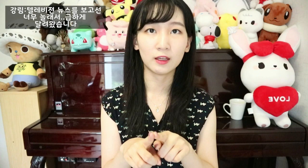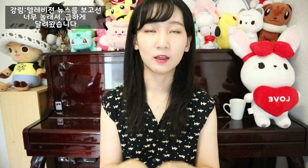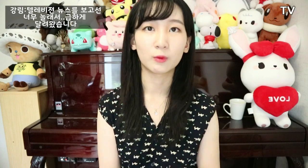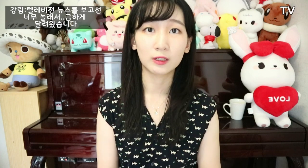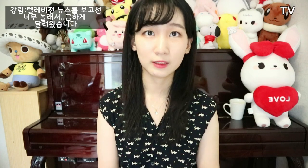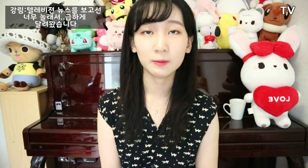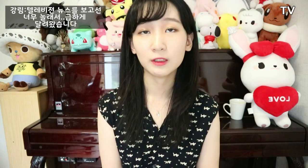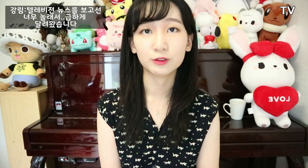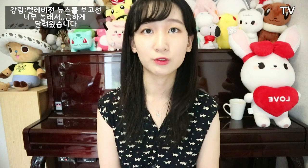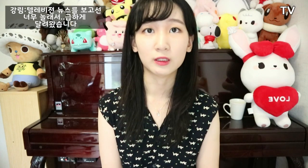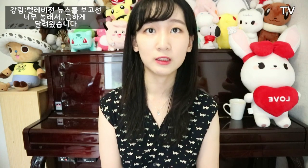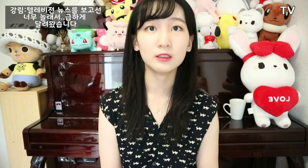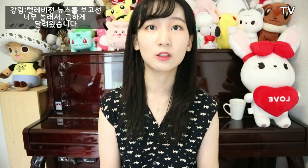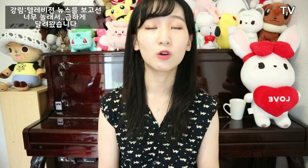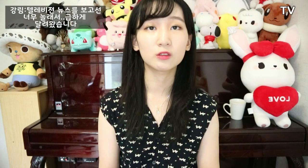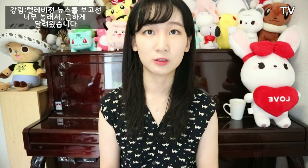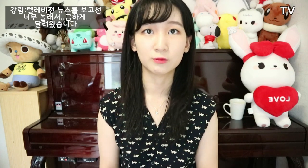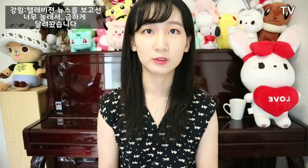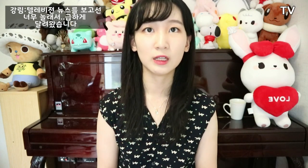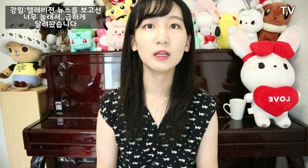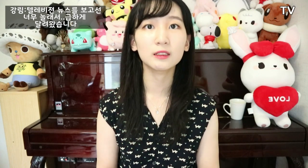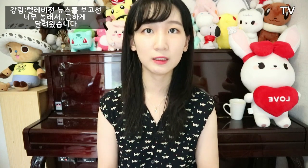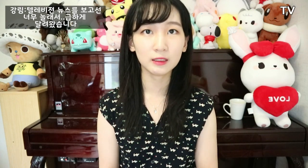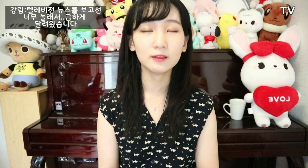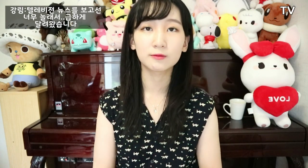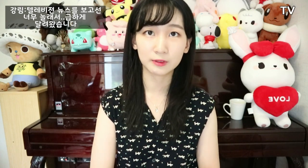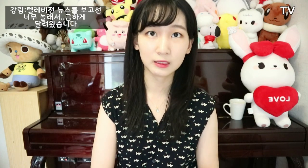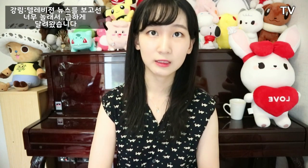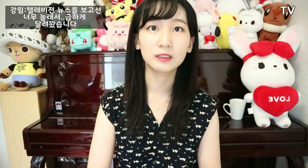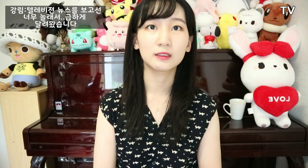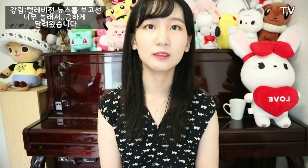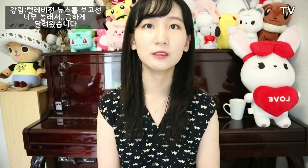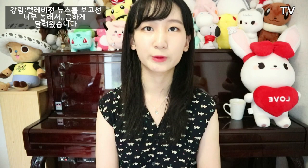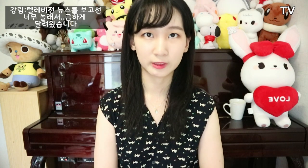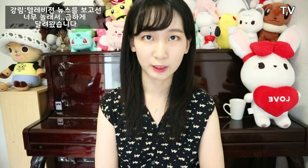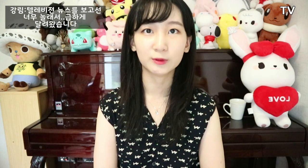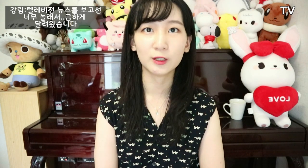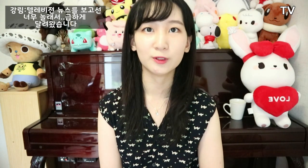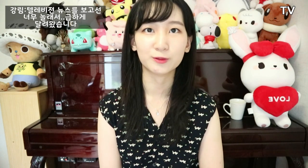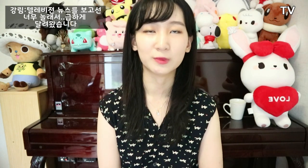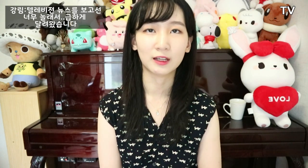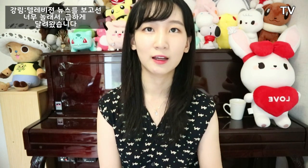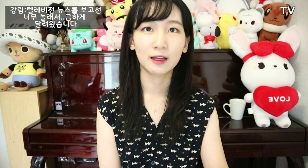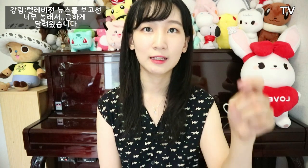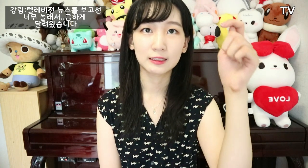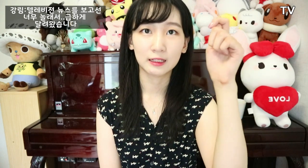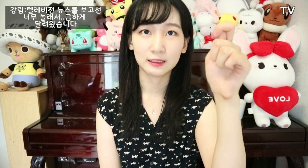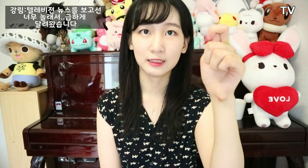그렸는데 원래 TV라는 수화는 영어 지문자 TV를 그대로 사용해줍니다. 자,